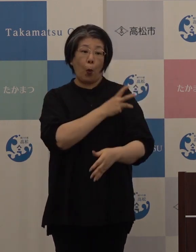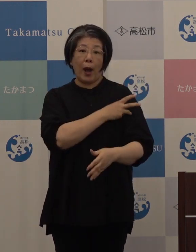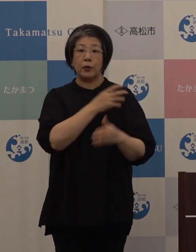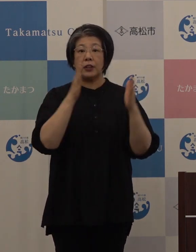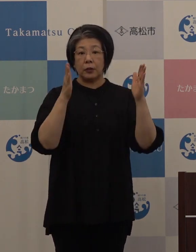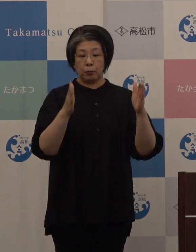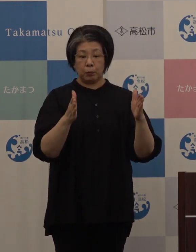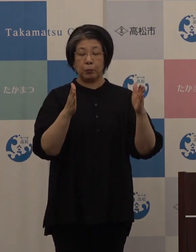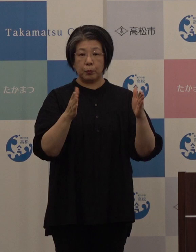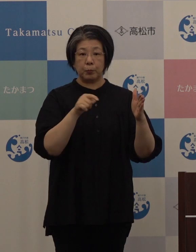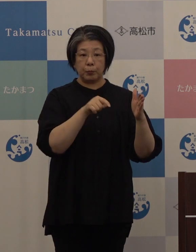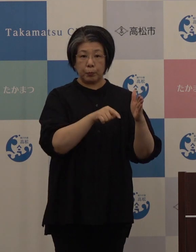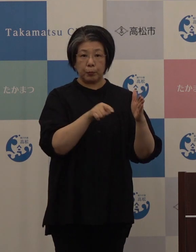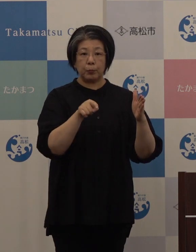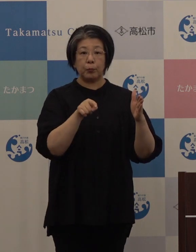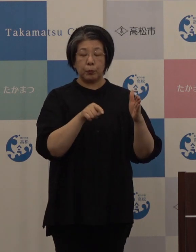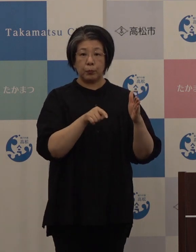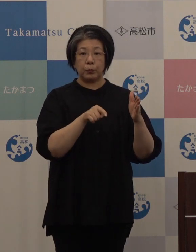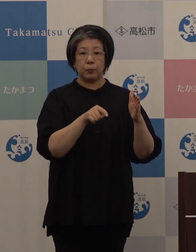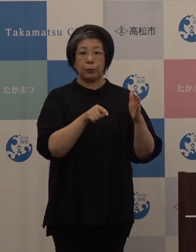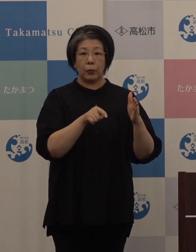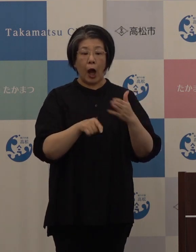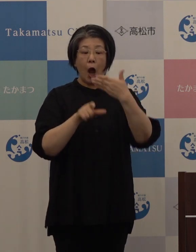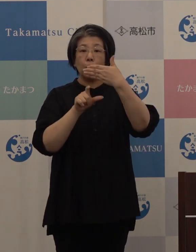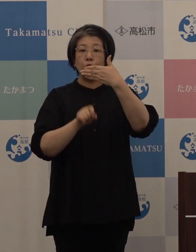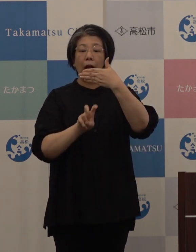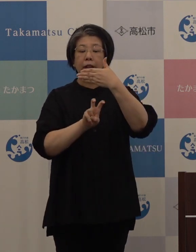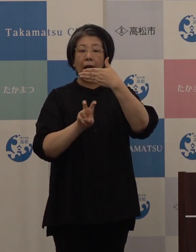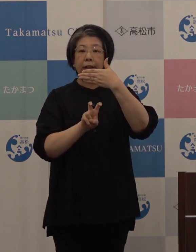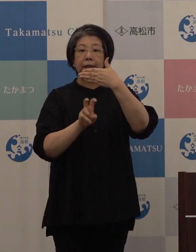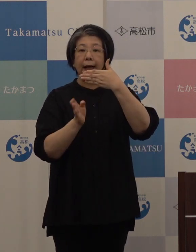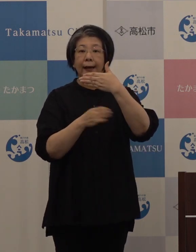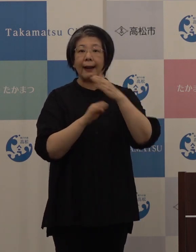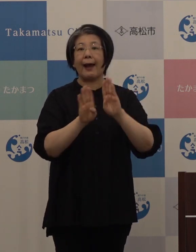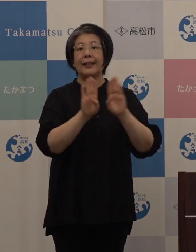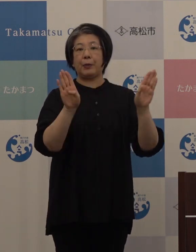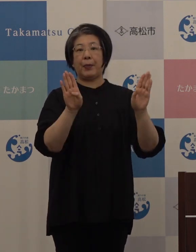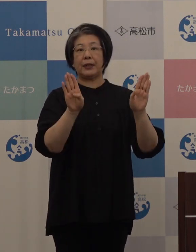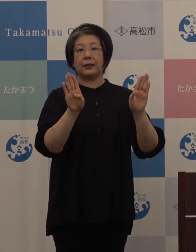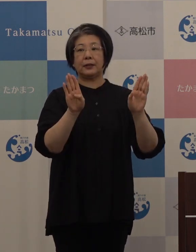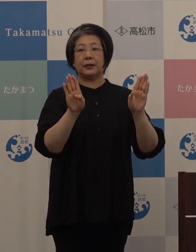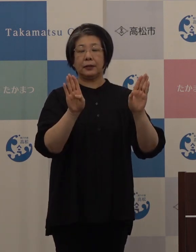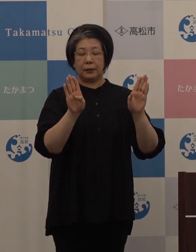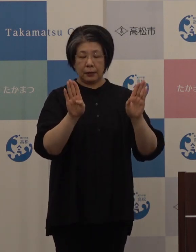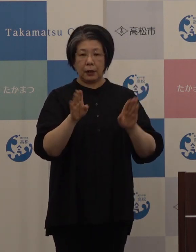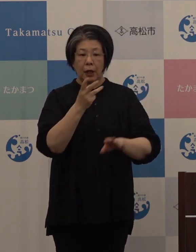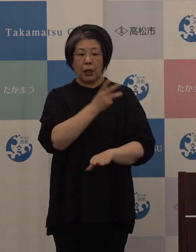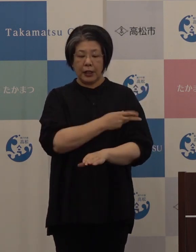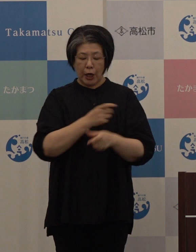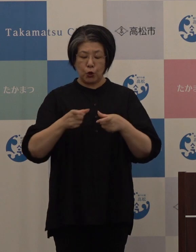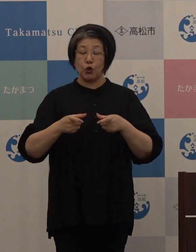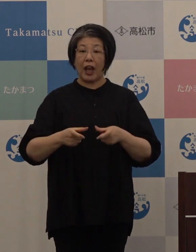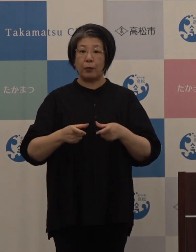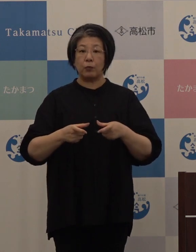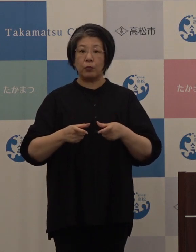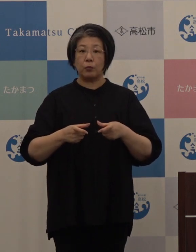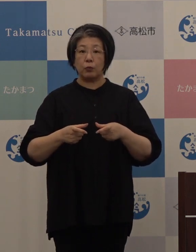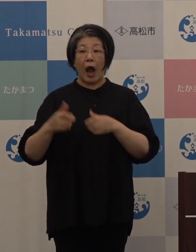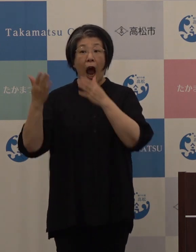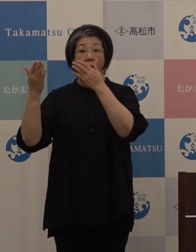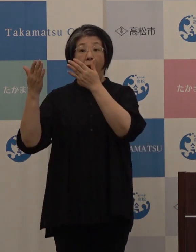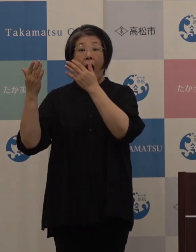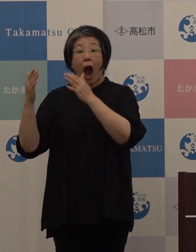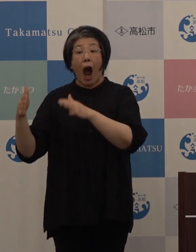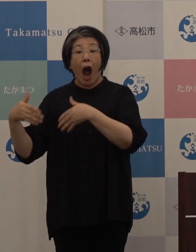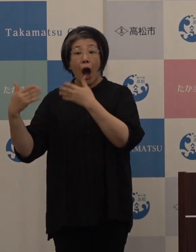接種を9月20日から開始をいたします。接種券でございますけれども、春開始接種を受